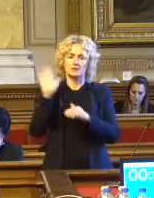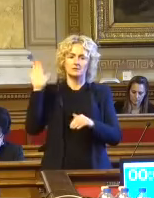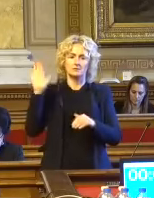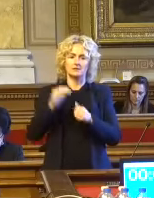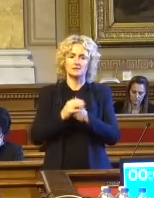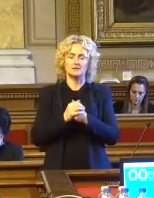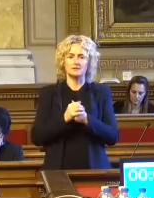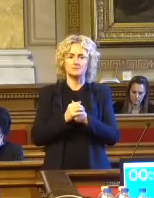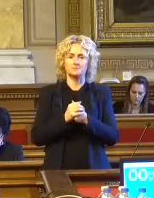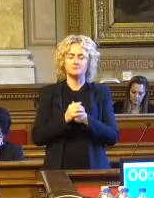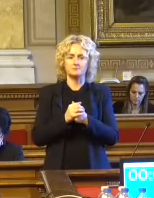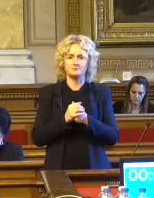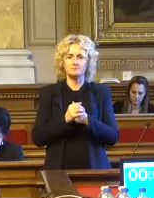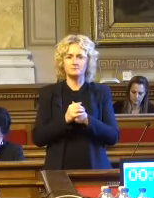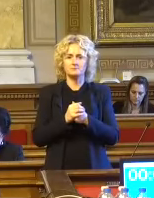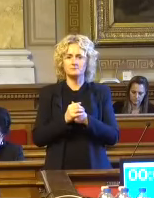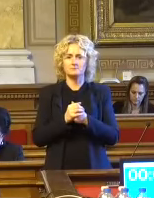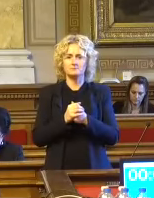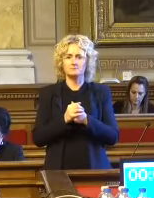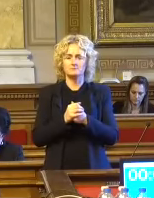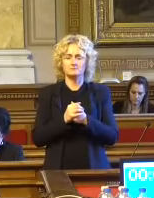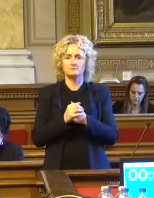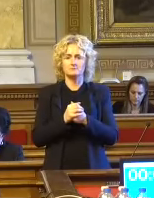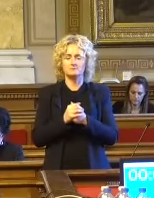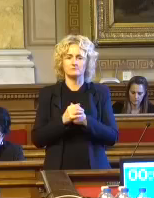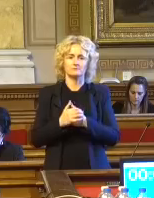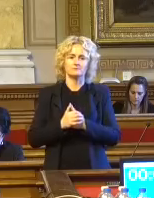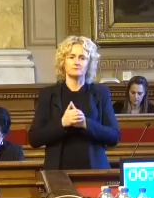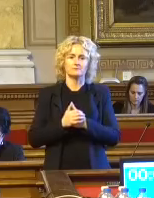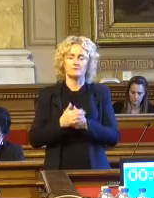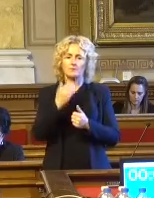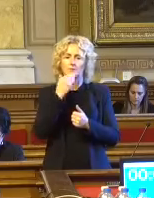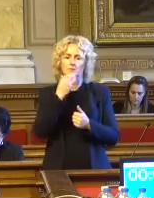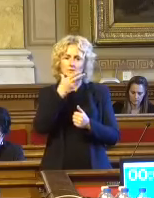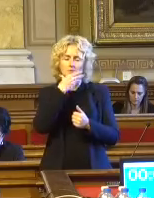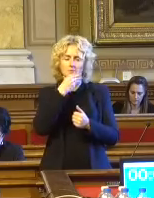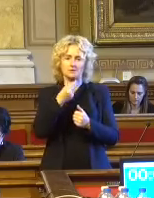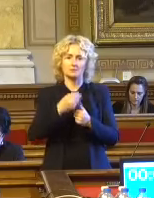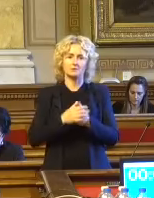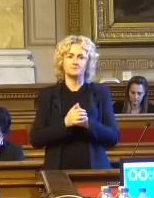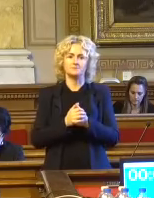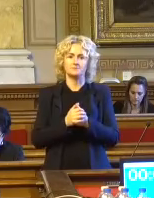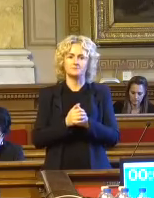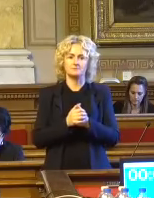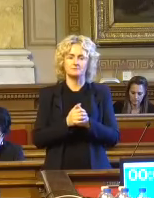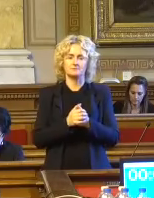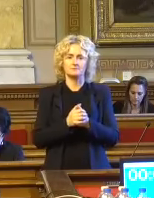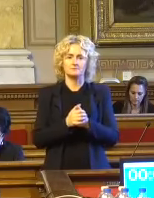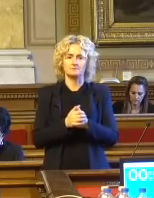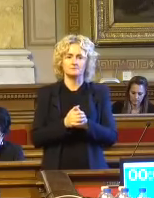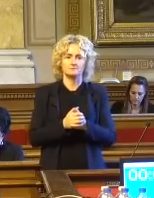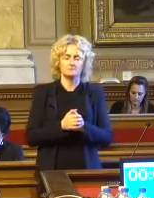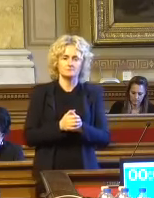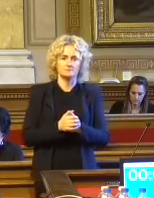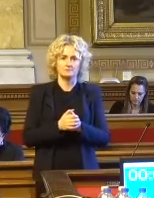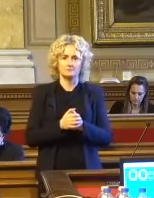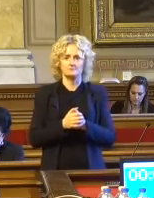Köszönöm szépen. Szeretném kérni, hogy ne 8 óra 7 percre jöjjenek. Köszönöm. Legalábbis a többség.